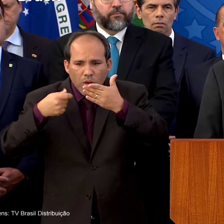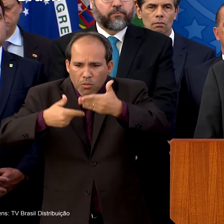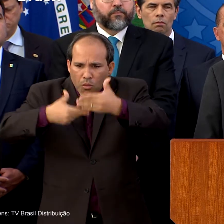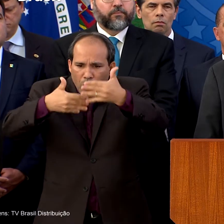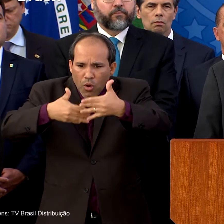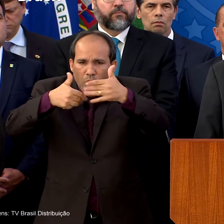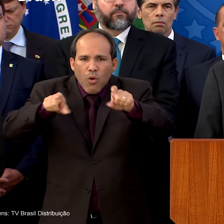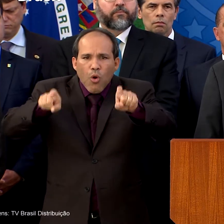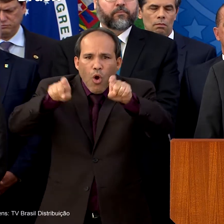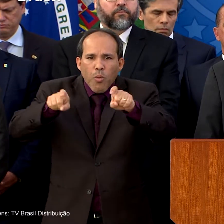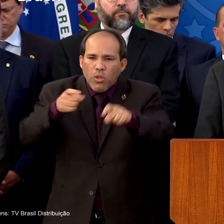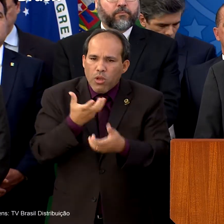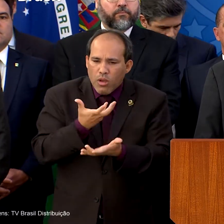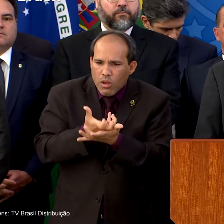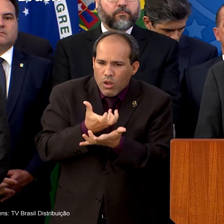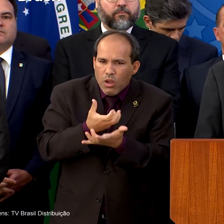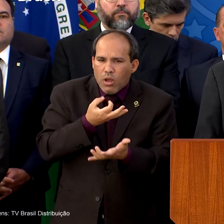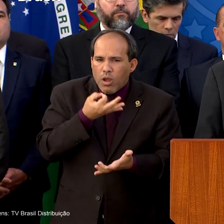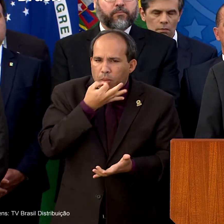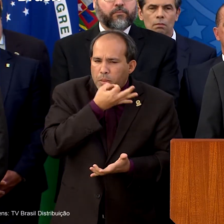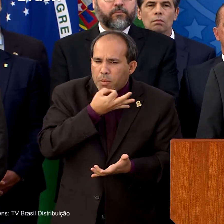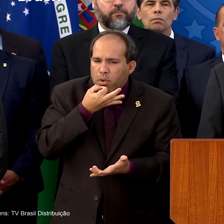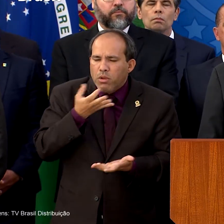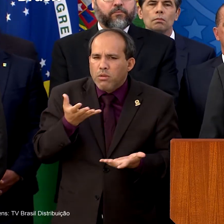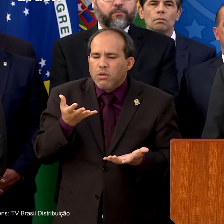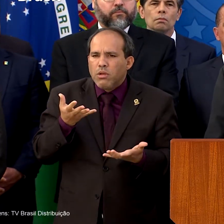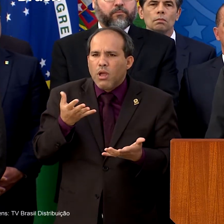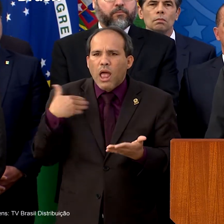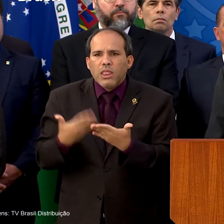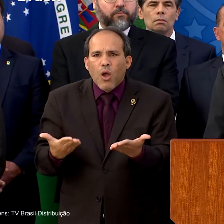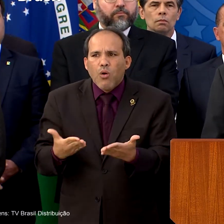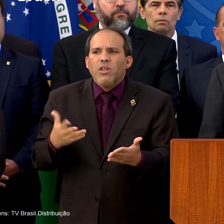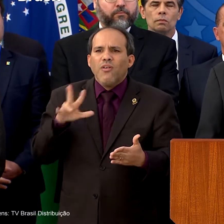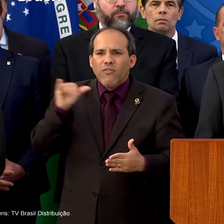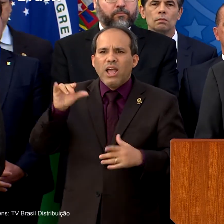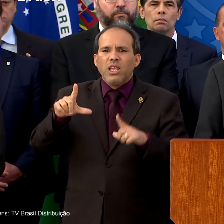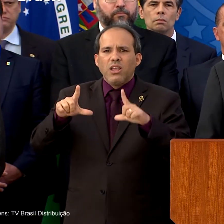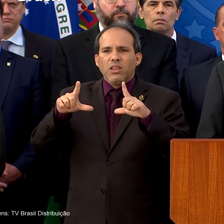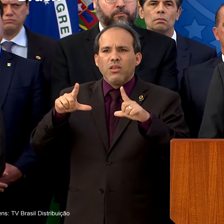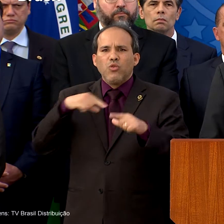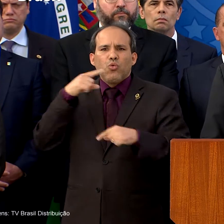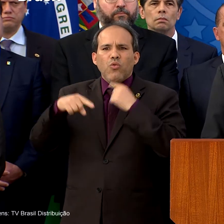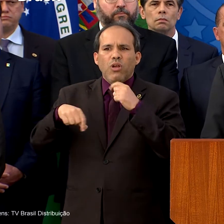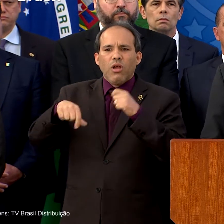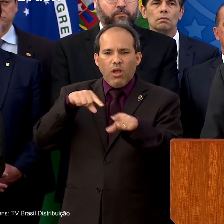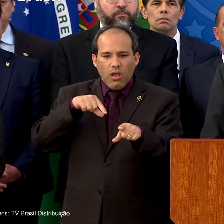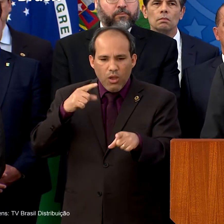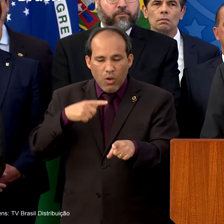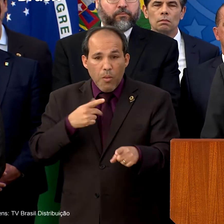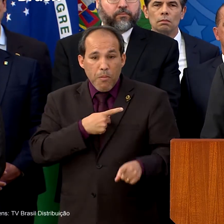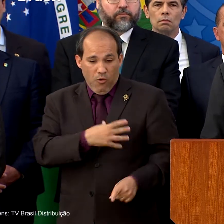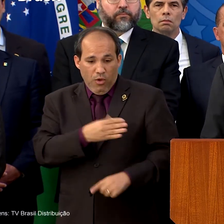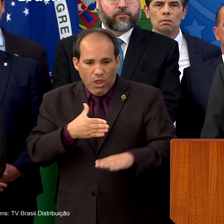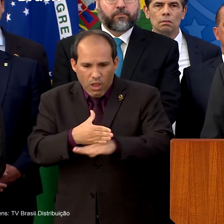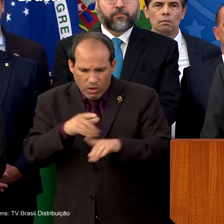e talvez até hoje ficasse a dúvida para todos que eu poderia estar envolvido nisso